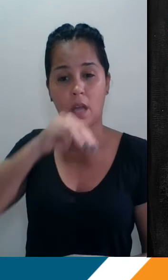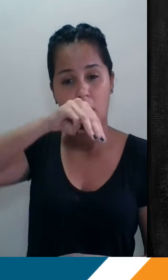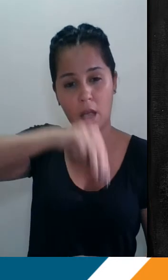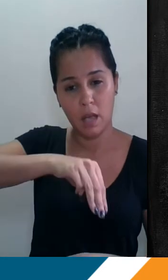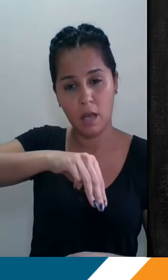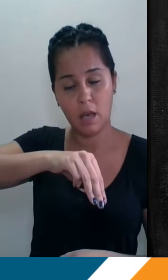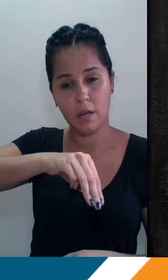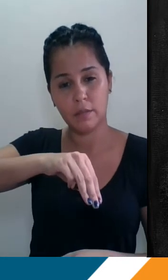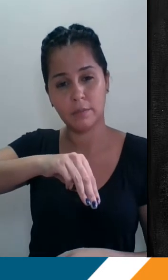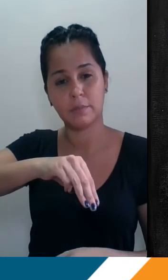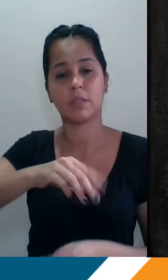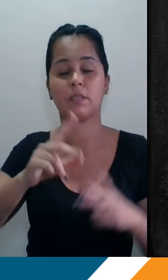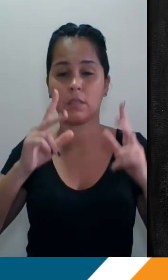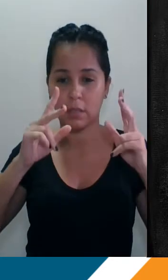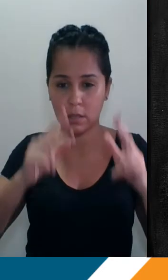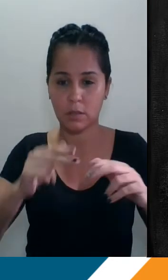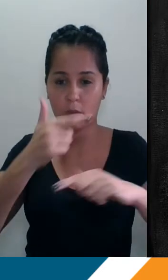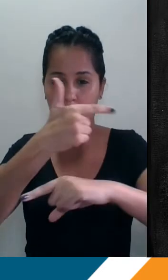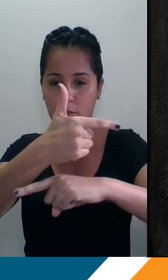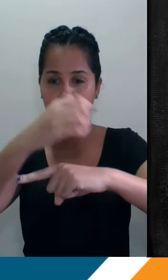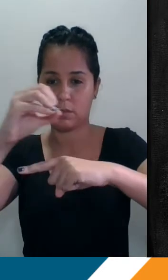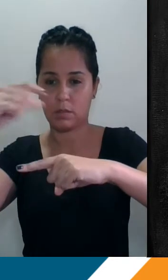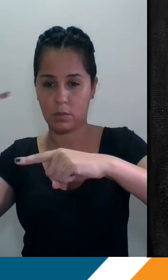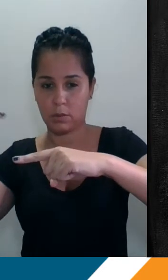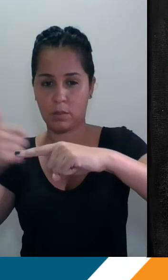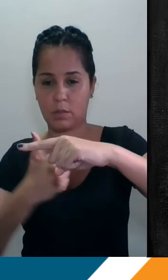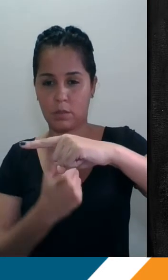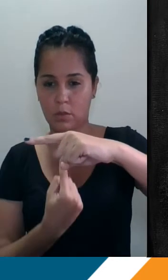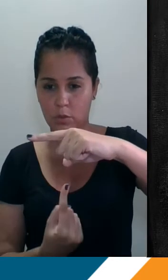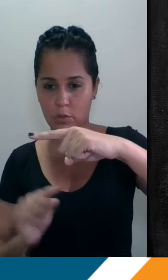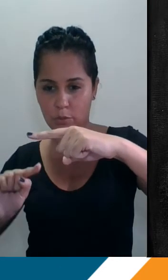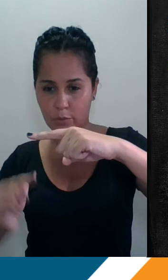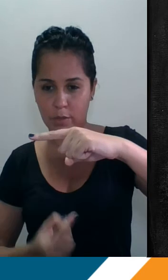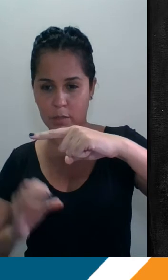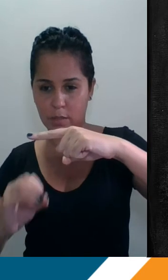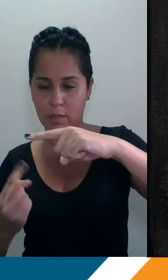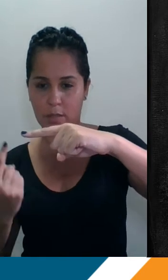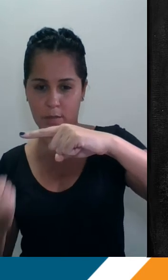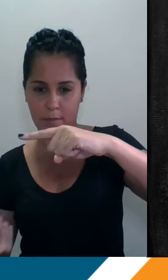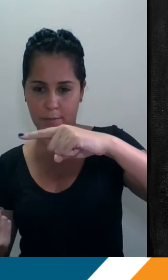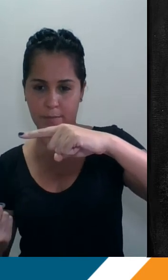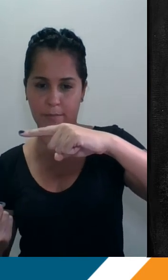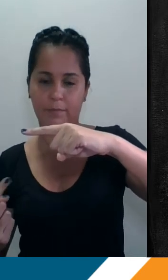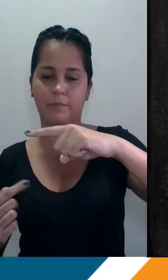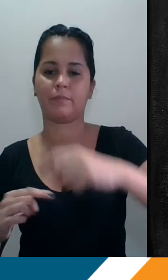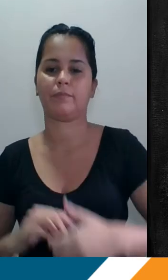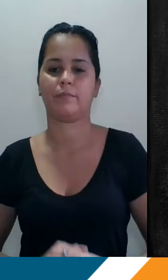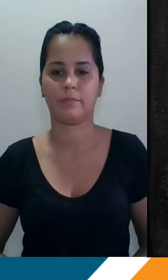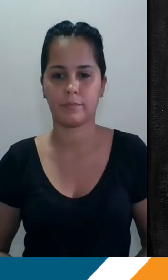vou passar esse 1,01 para o outro lado da equação e vou ter que M tem que ser igual a 202